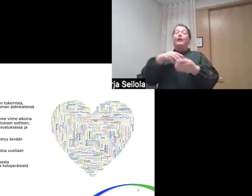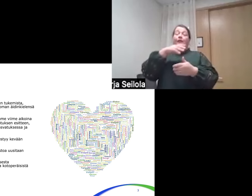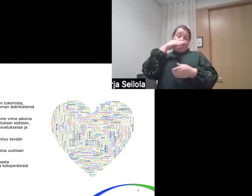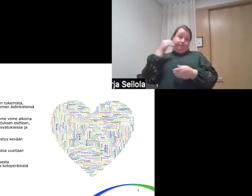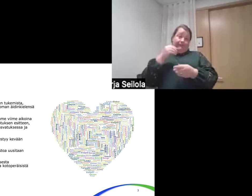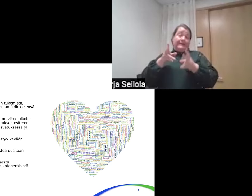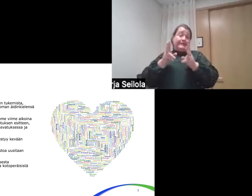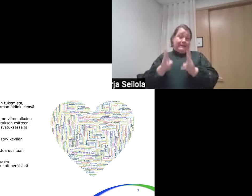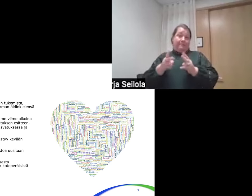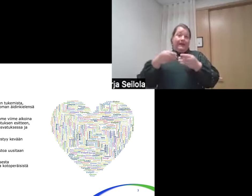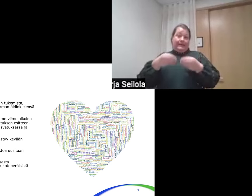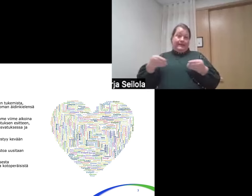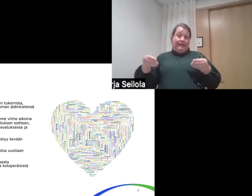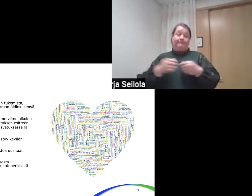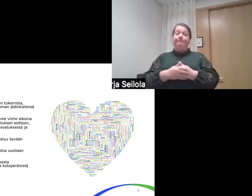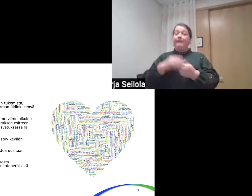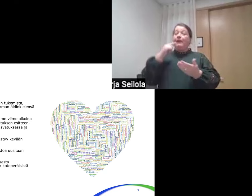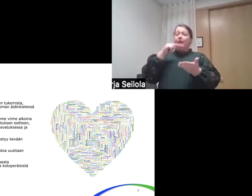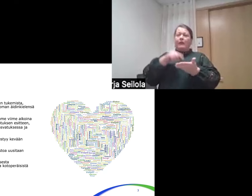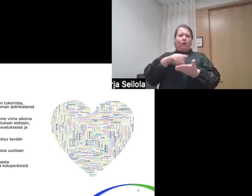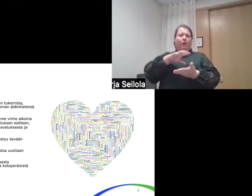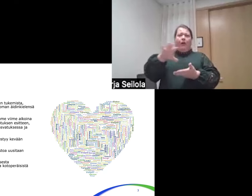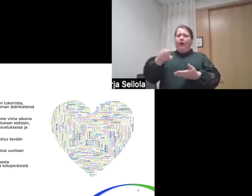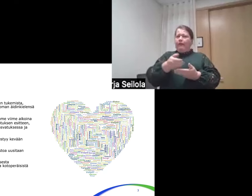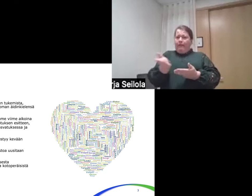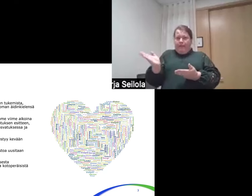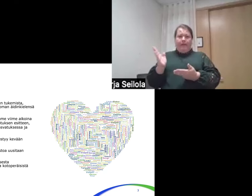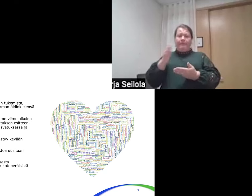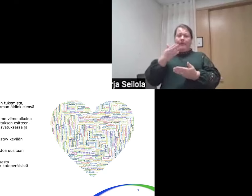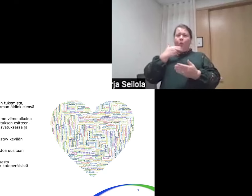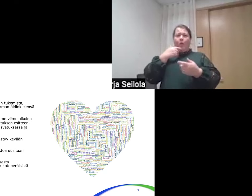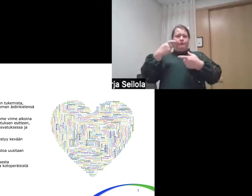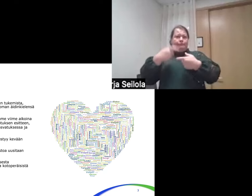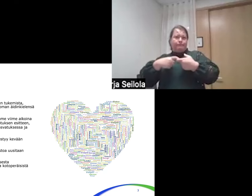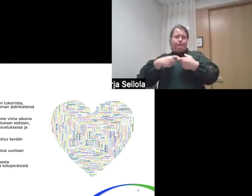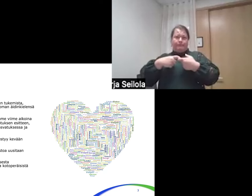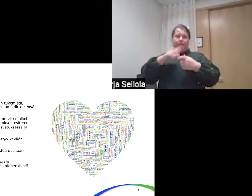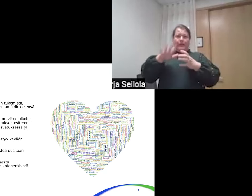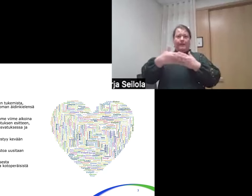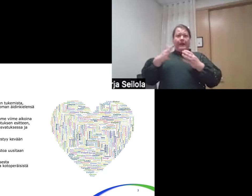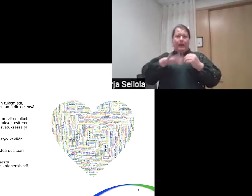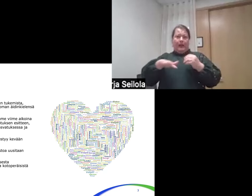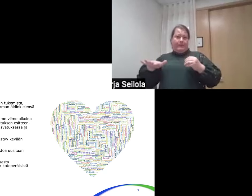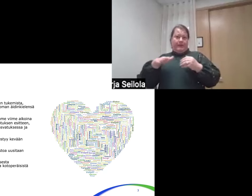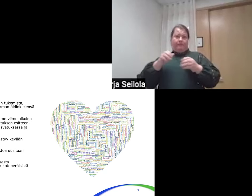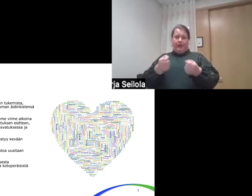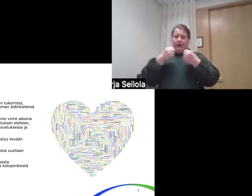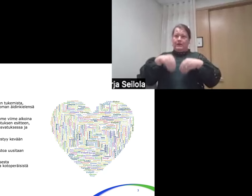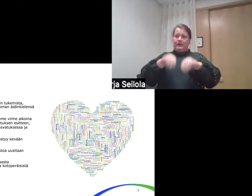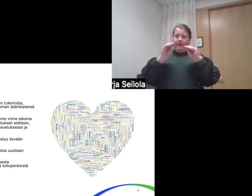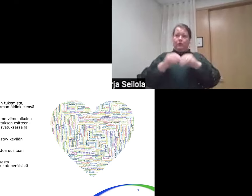toivottavasti jo maalis-huhtikuussa, julkaista vastaava opas suomenruotsalaisen viittomakieliseen niin